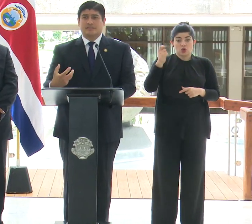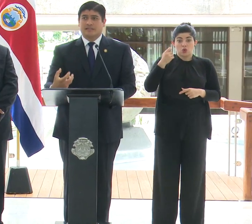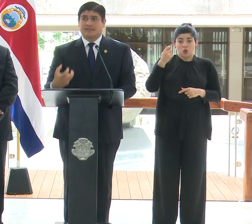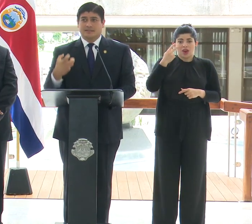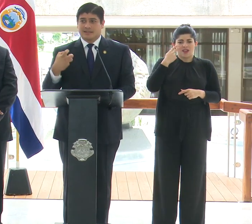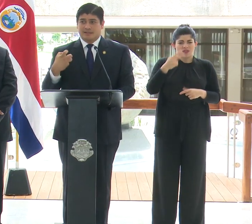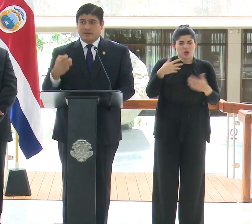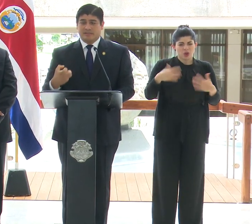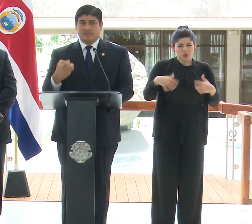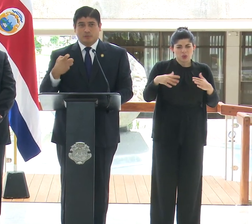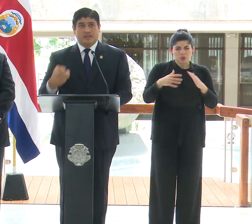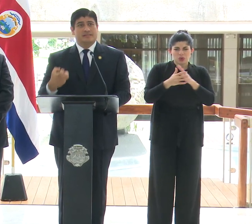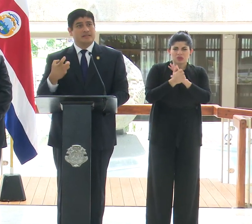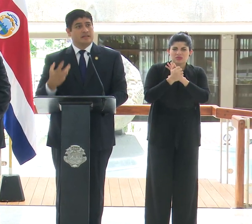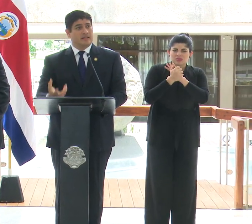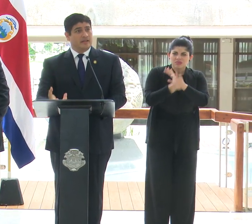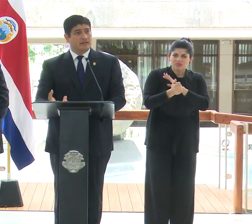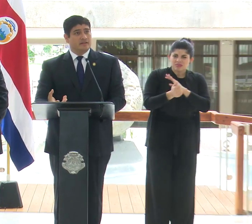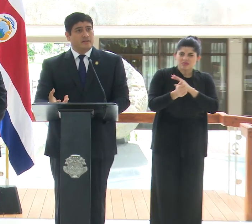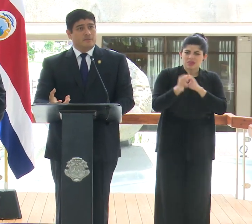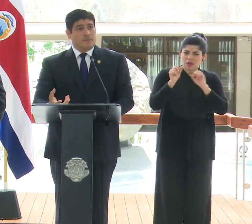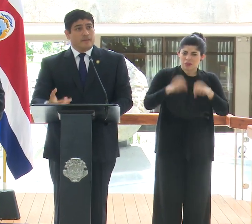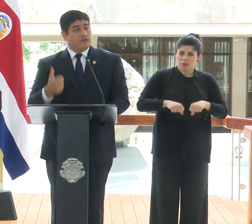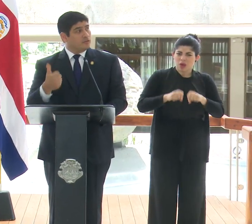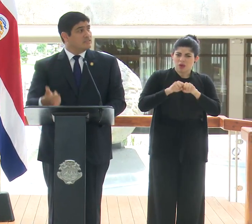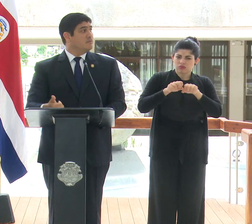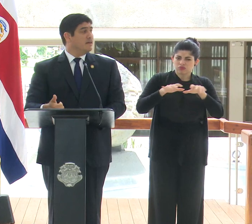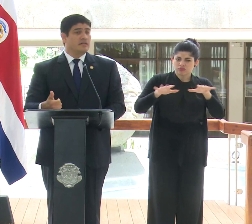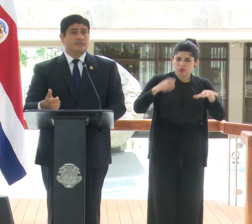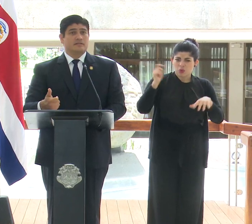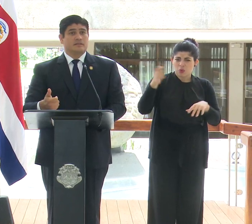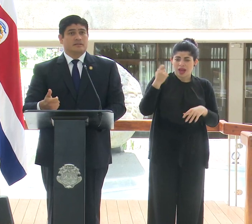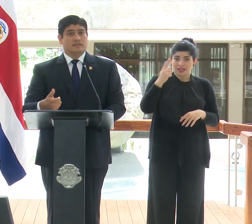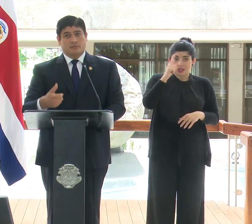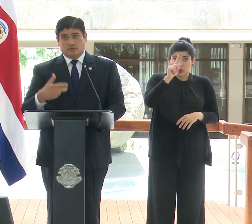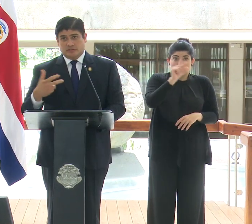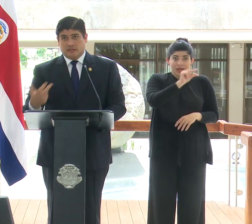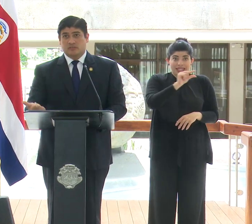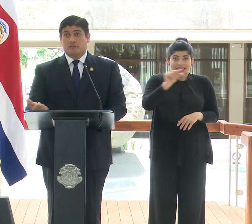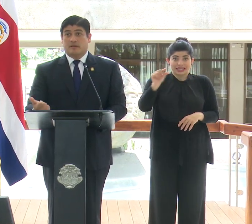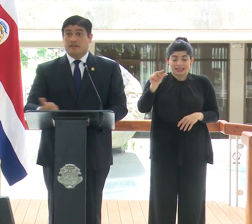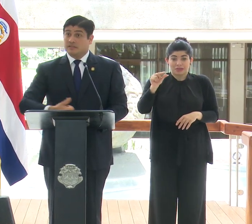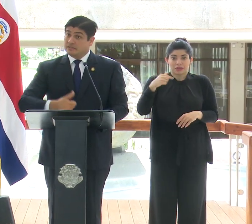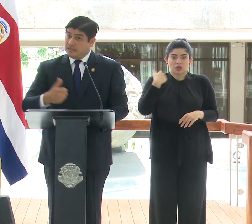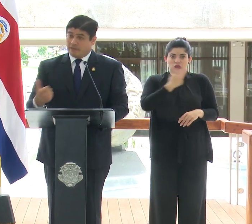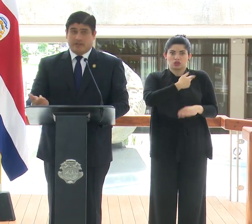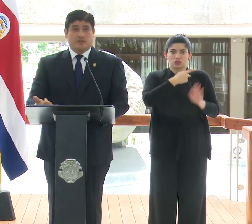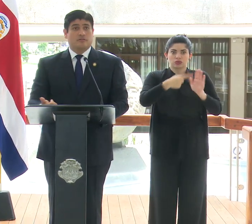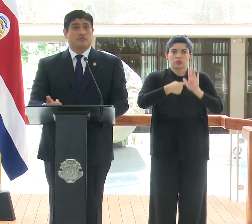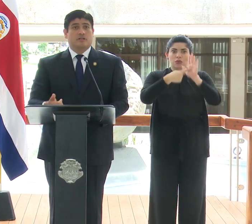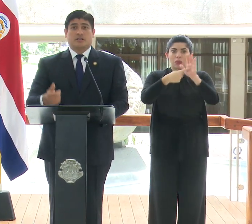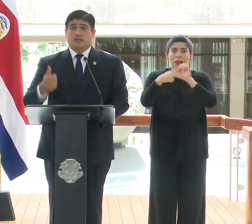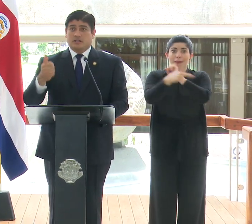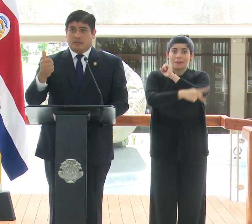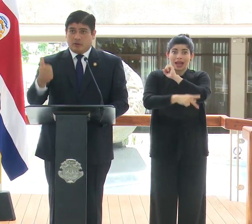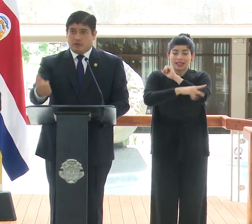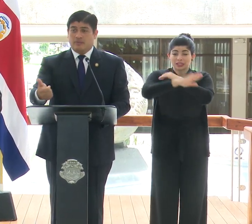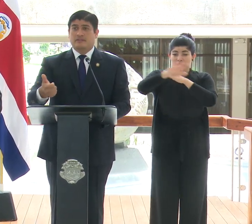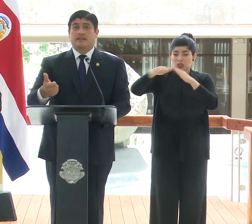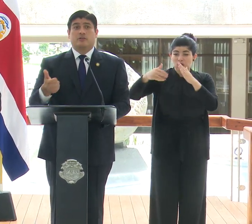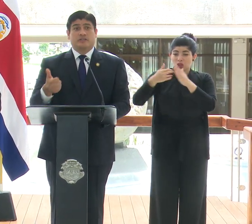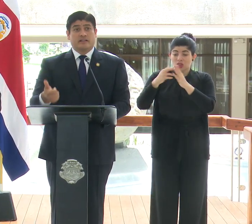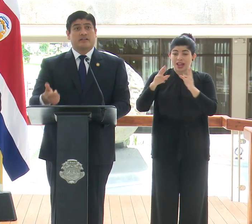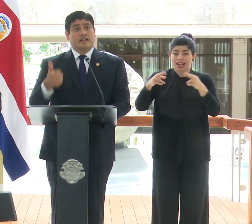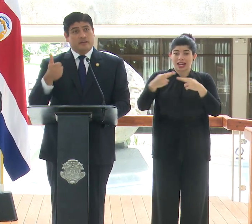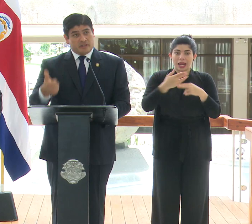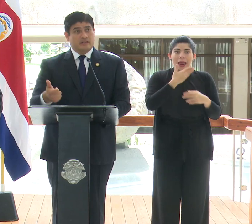gran potencial que el país puede desencadenar. En una semana le mostramos al país y a la región la mejor